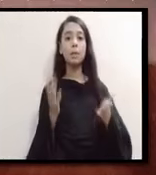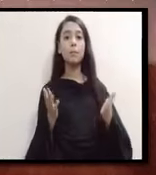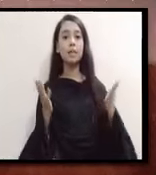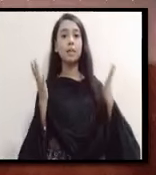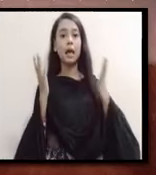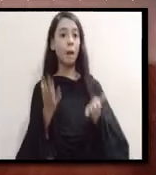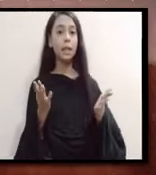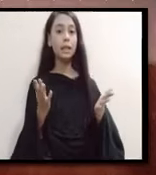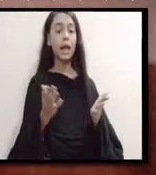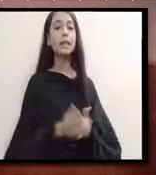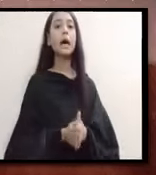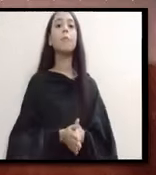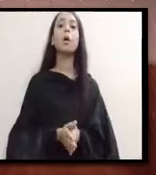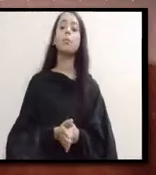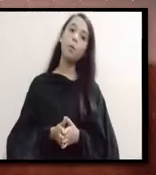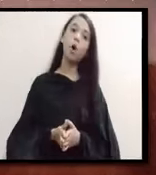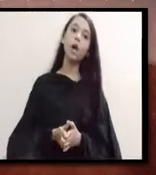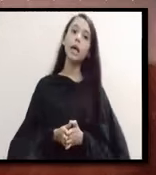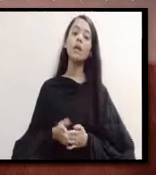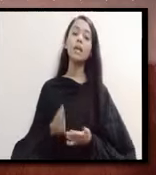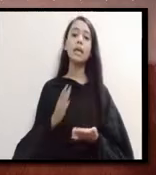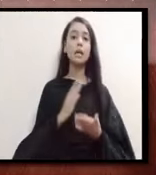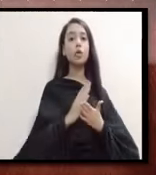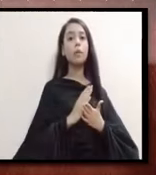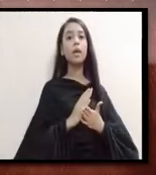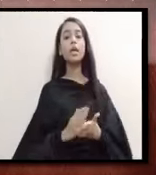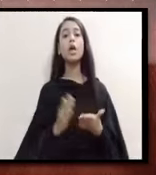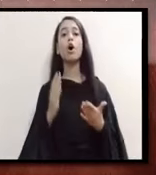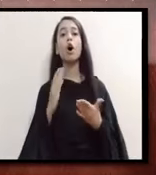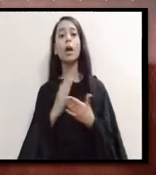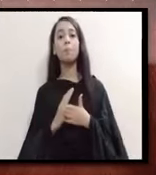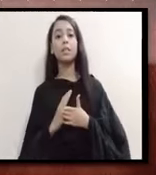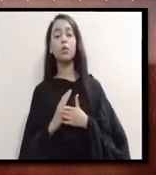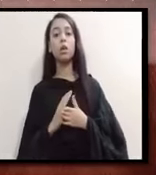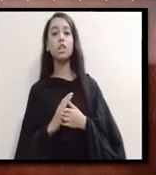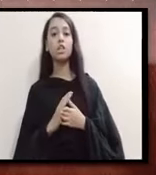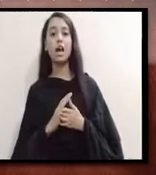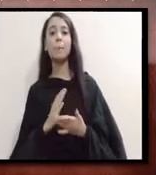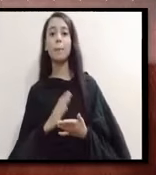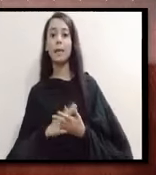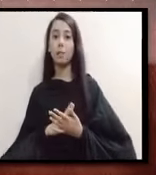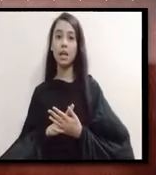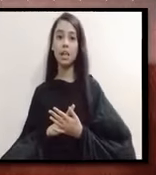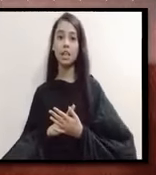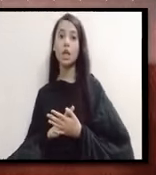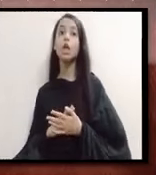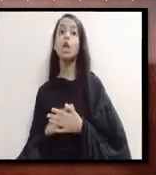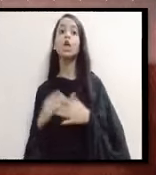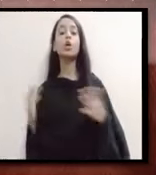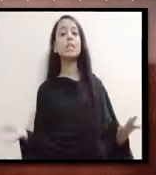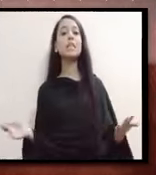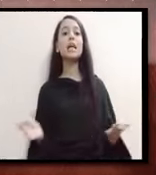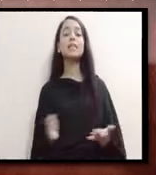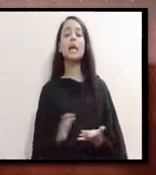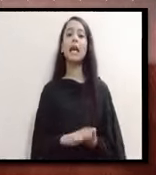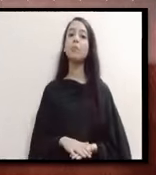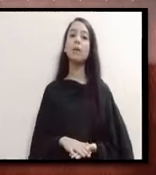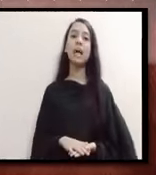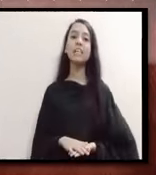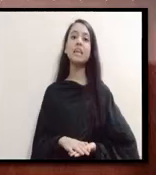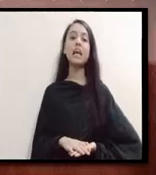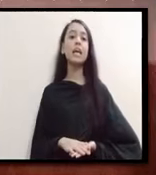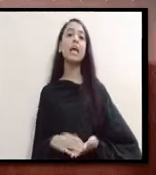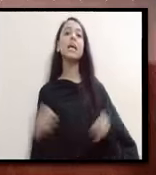अपनी अपनी आपके तहर आपके बहुत हैं तो इस तरह से